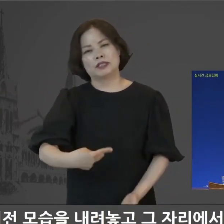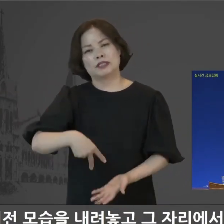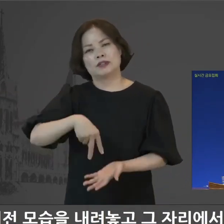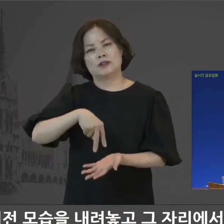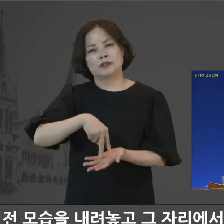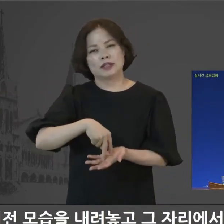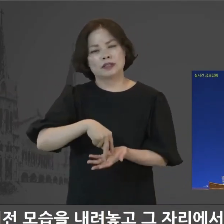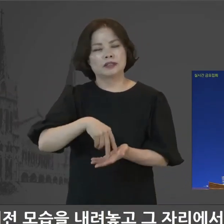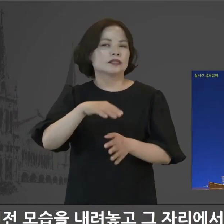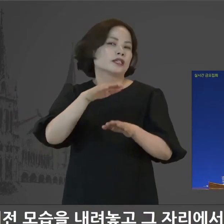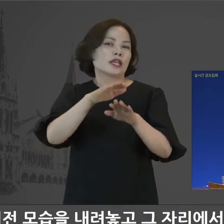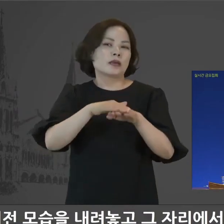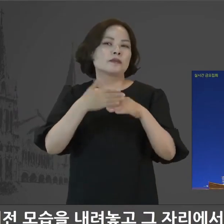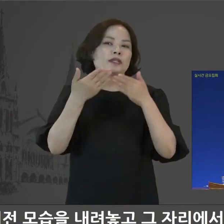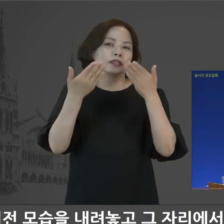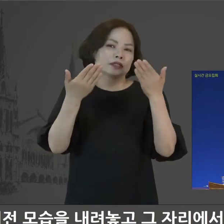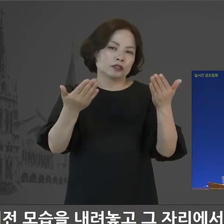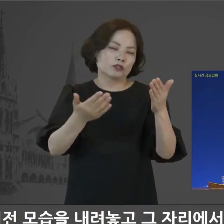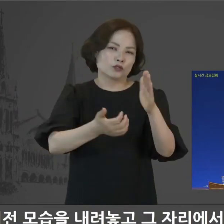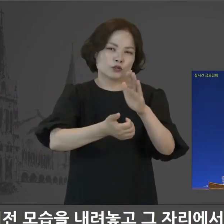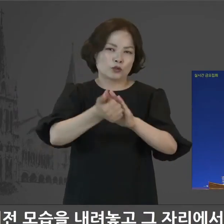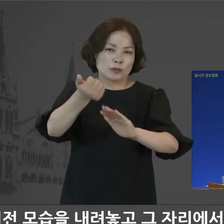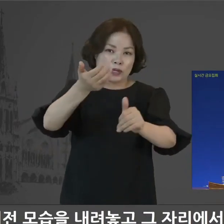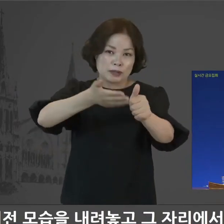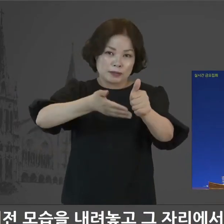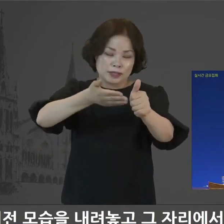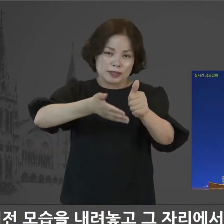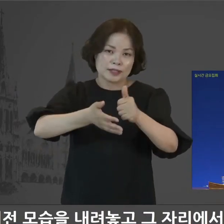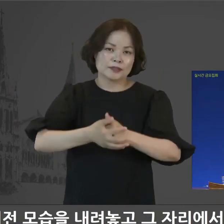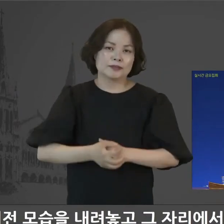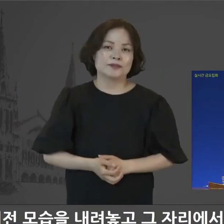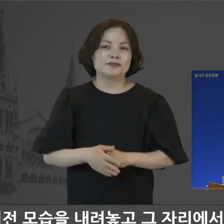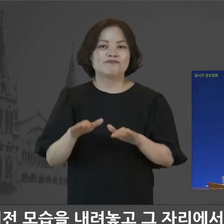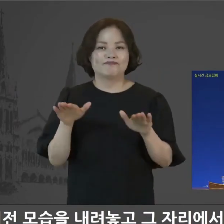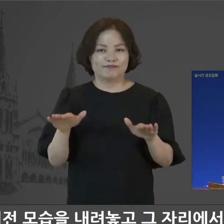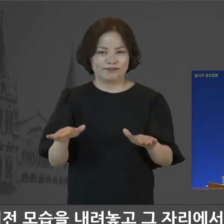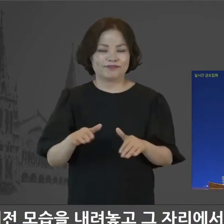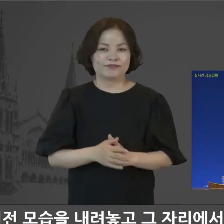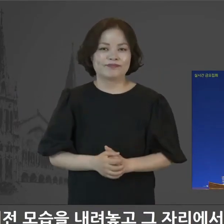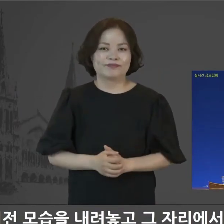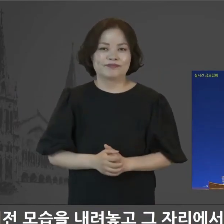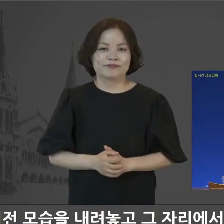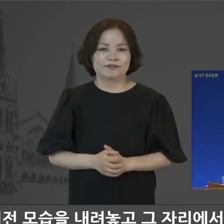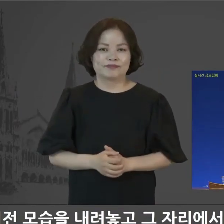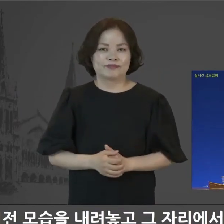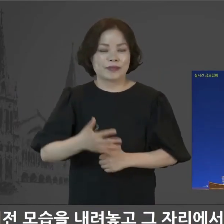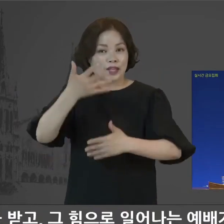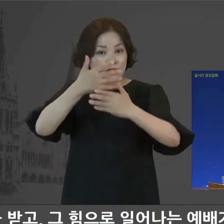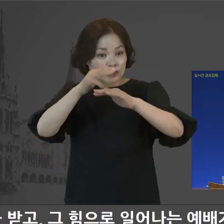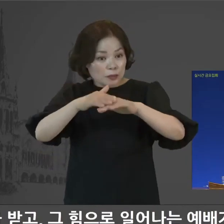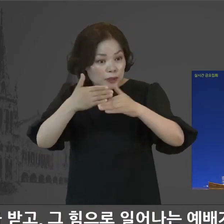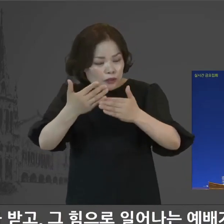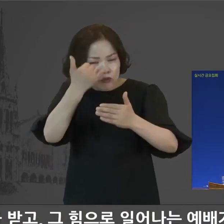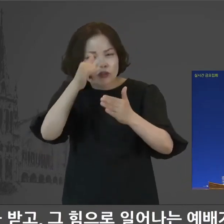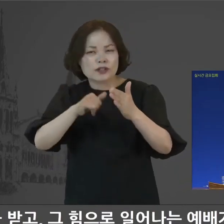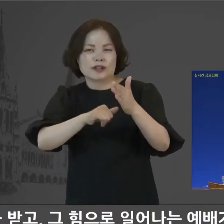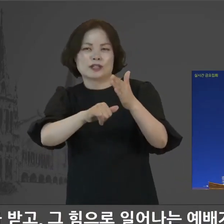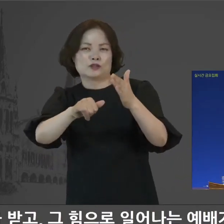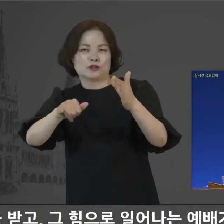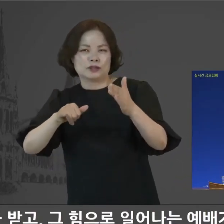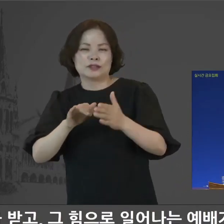일어나는 예배가 되기를 소망합니다. 오늘도 같이 영상으로 예배드리는 충현의